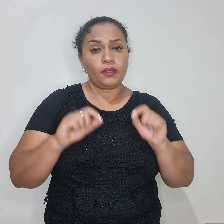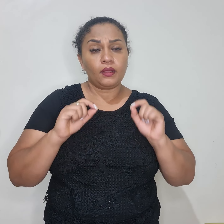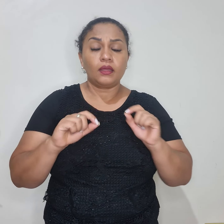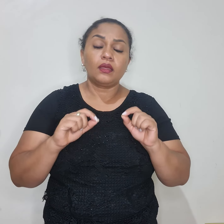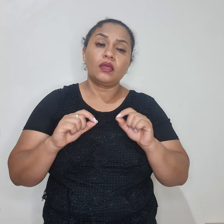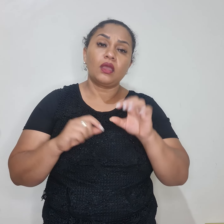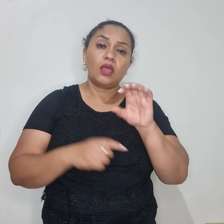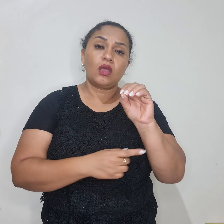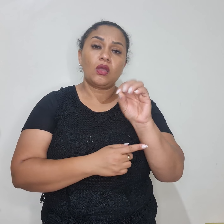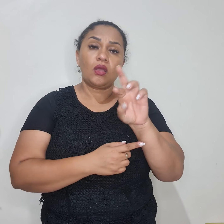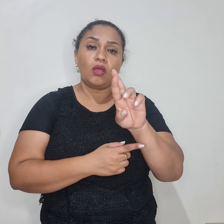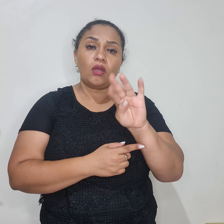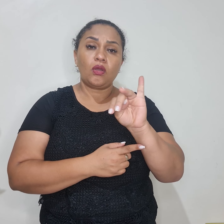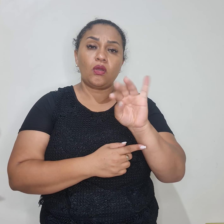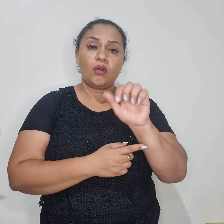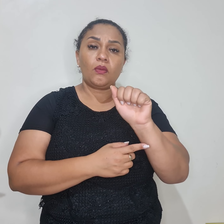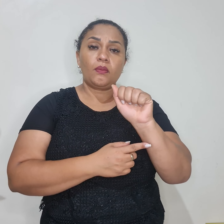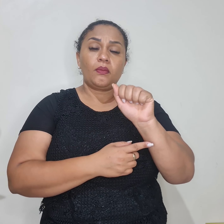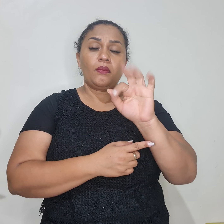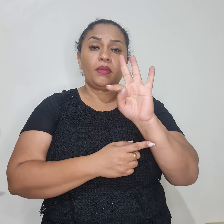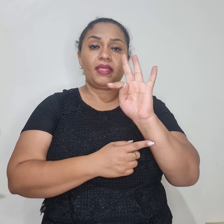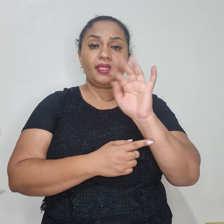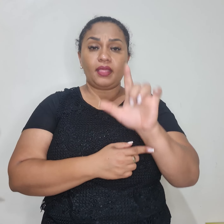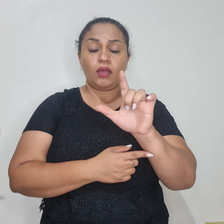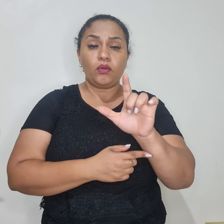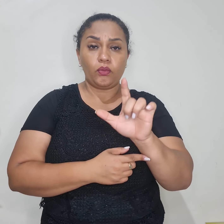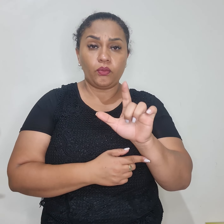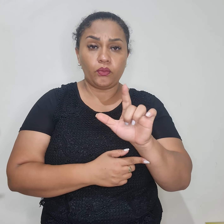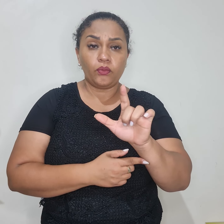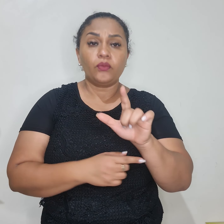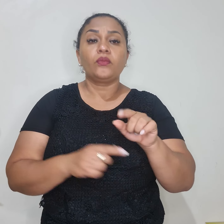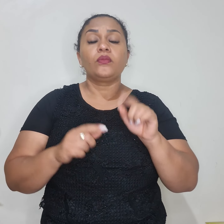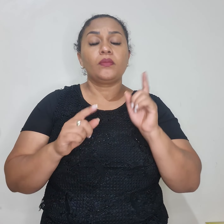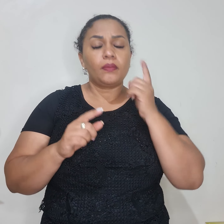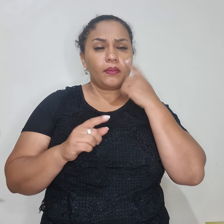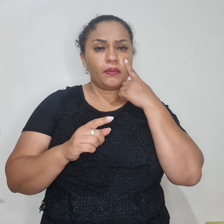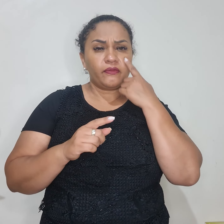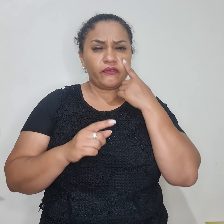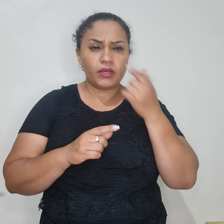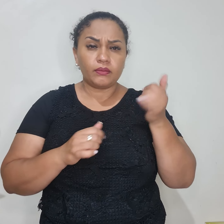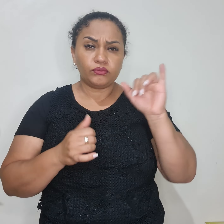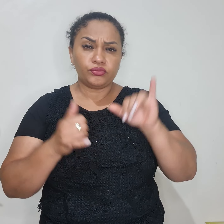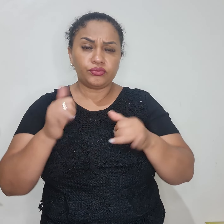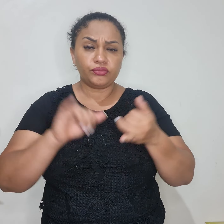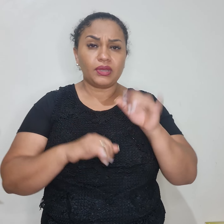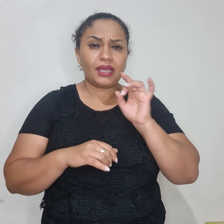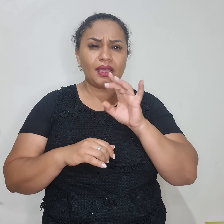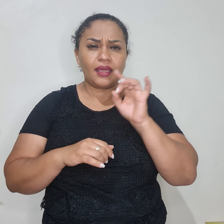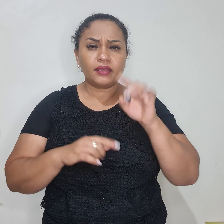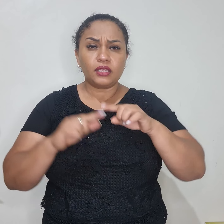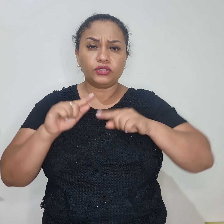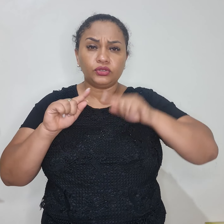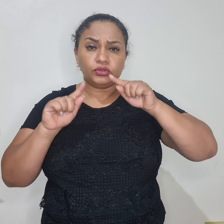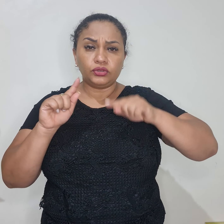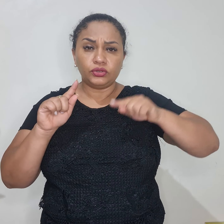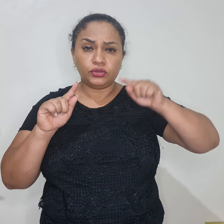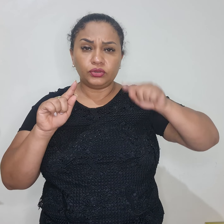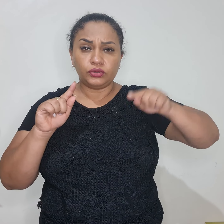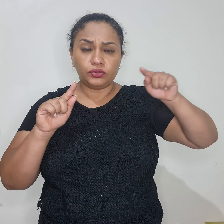orbitais atômicos, modelo de orbital tridimensional para cada um dos subníveis de energia. Então ele utilizou a geometria molecular e a